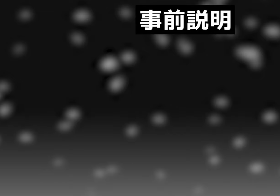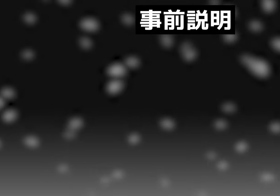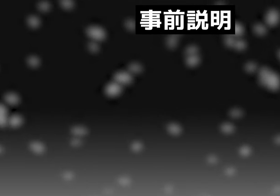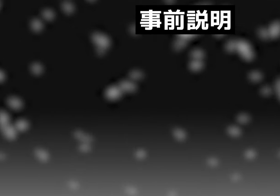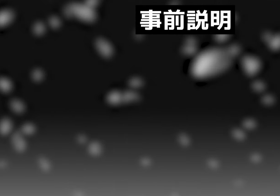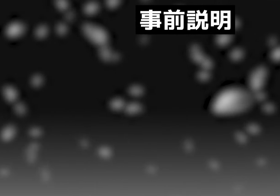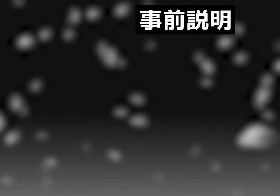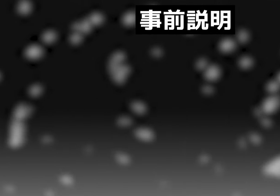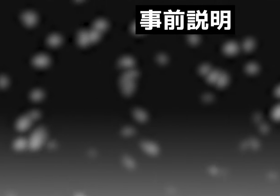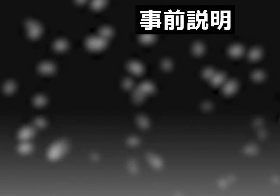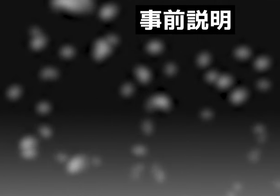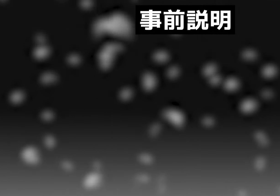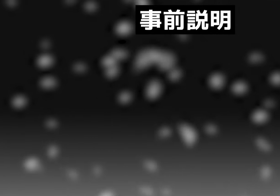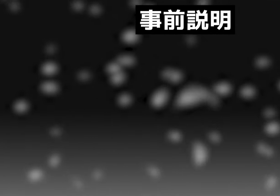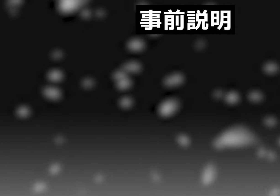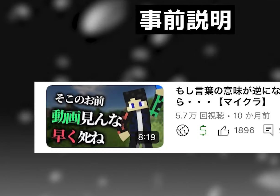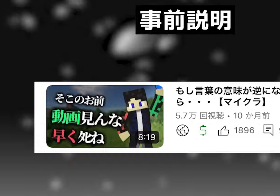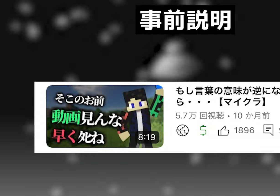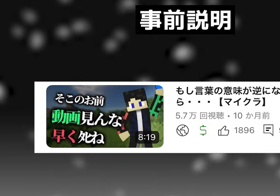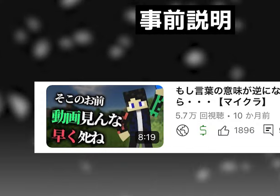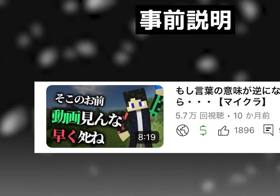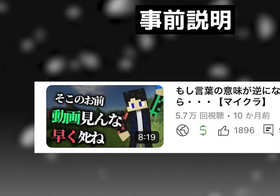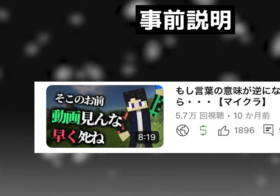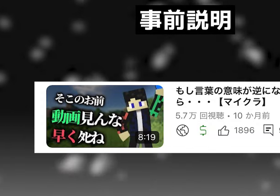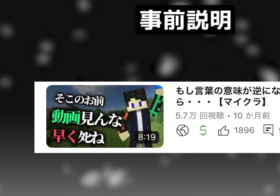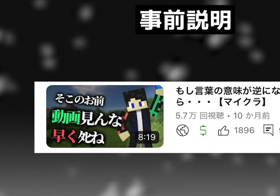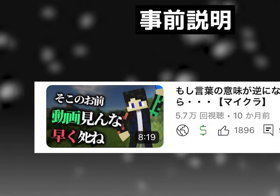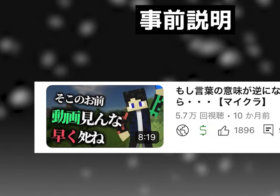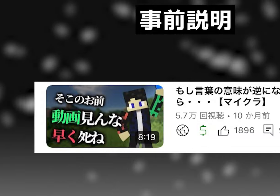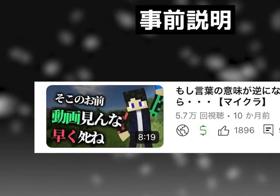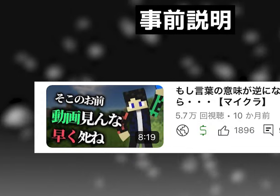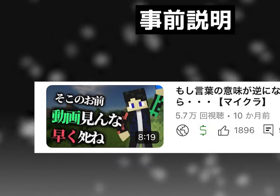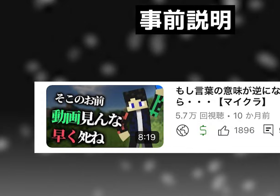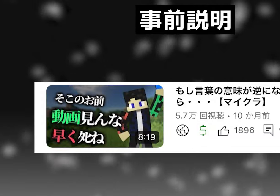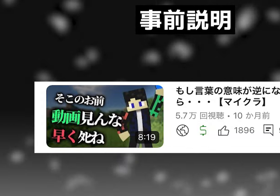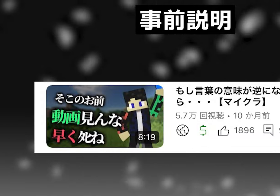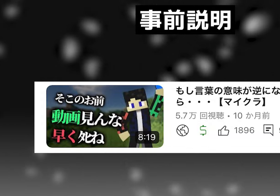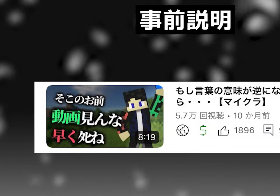この動画は、過去に行った企画もし言葉の意味が逆になったらの第二弾を上げるつもりで撮った動画です